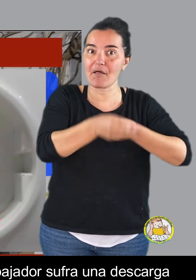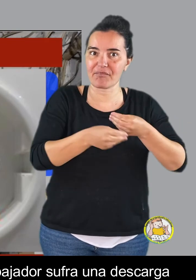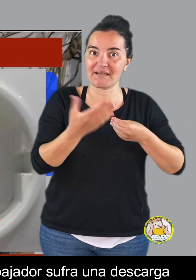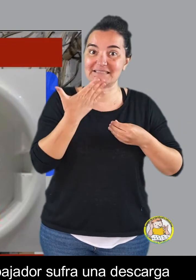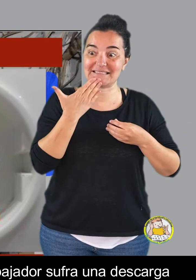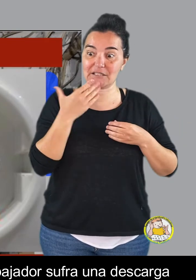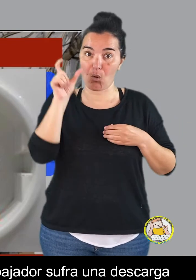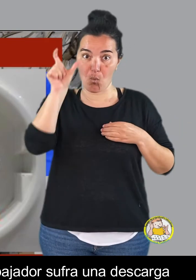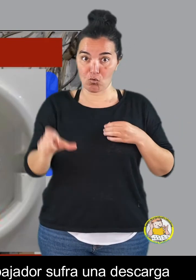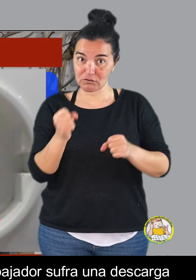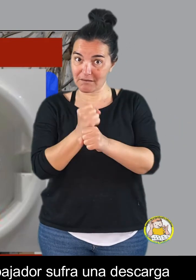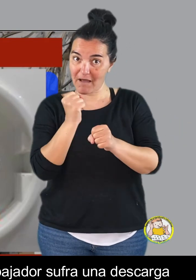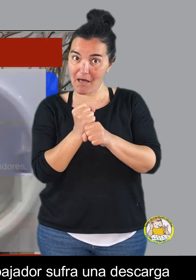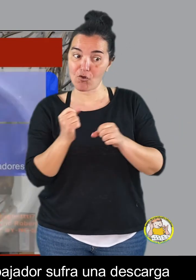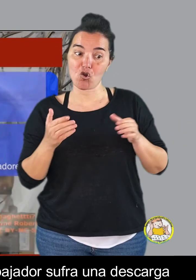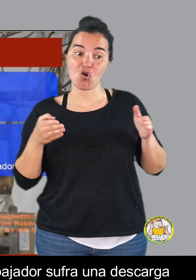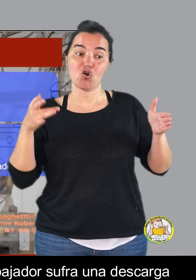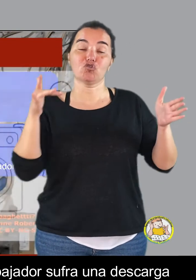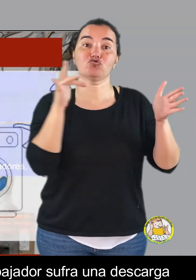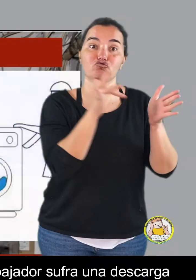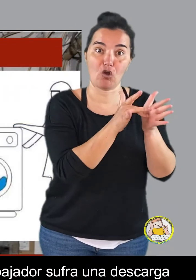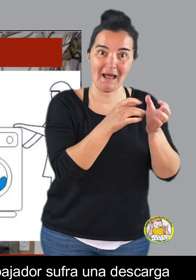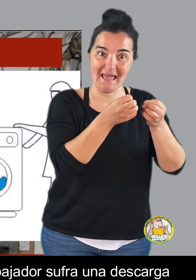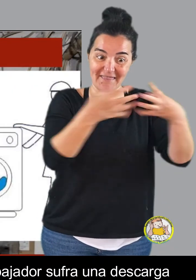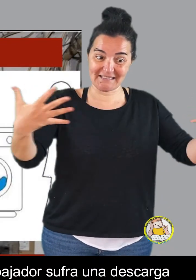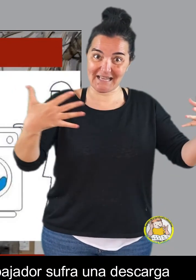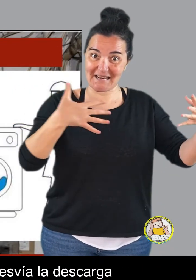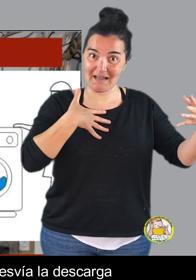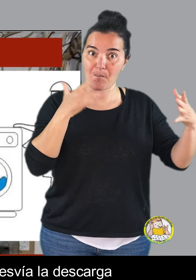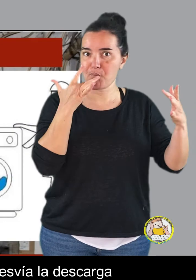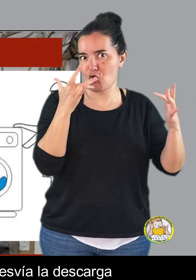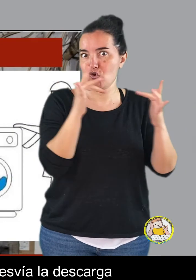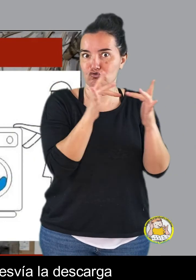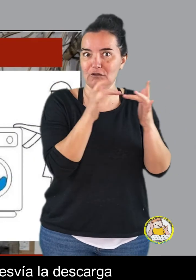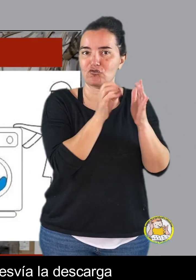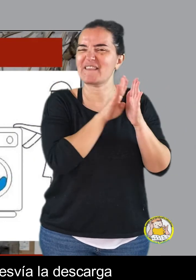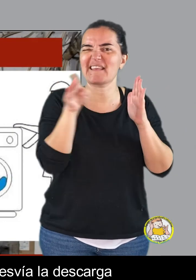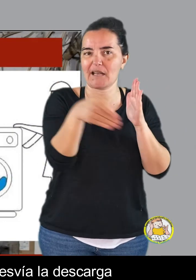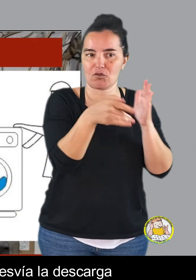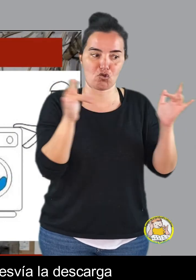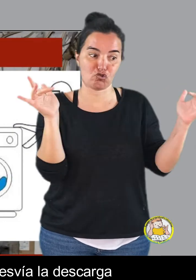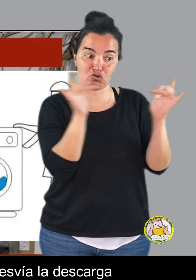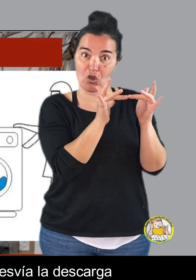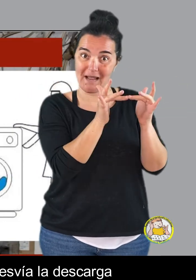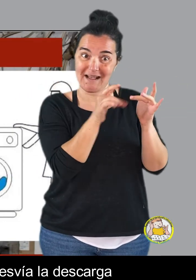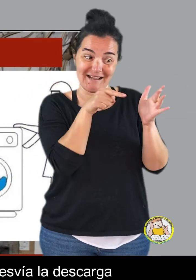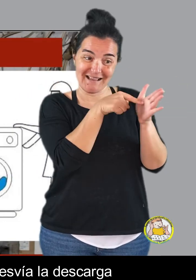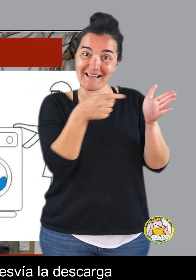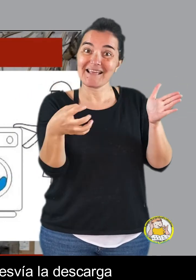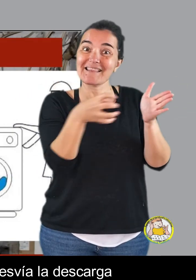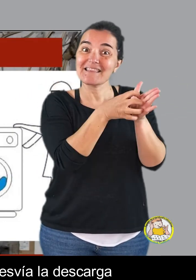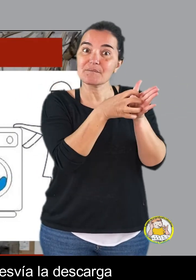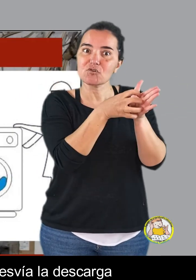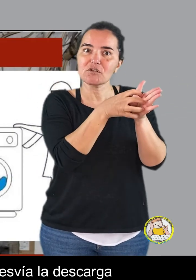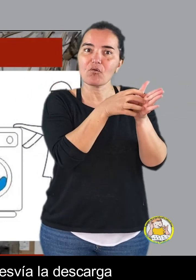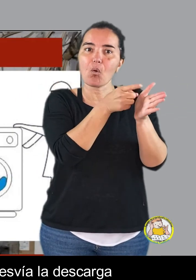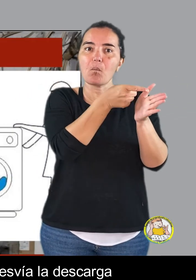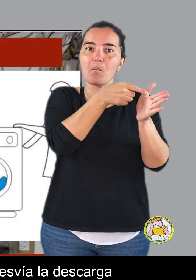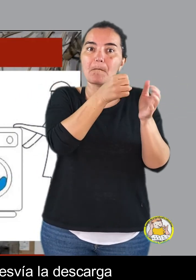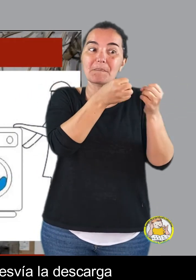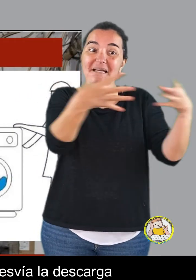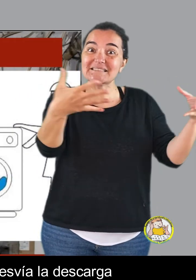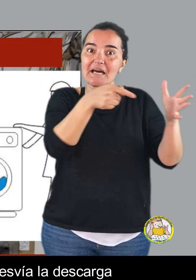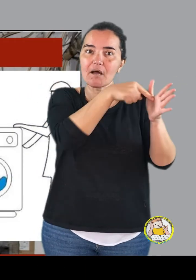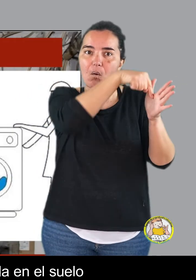hacen es que en el caso de que un trabajador sufra una descarga por contacto indirecto, el dispositivo